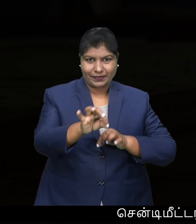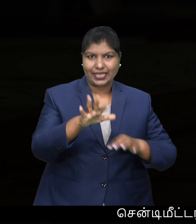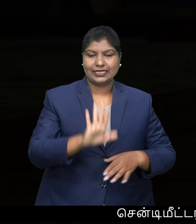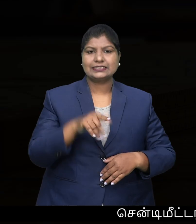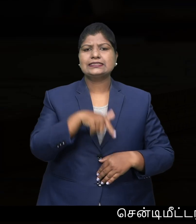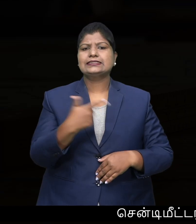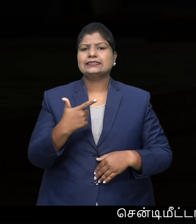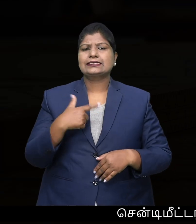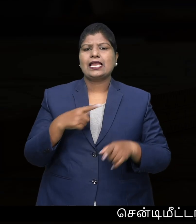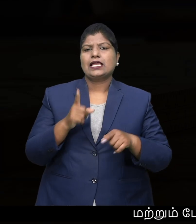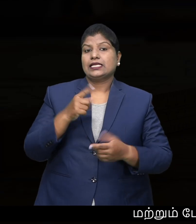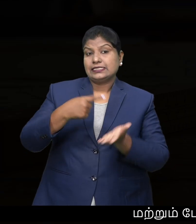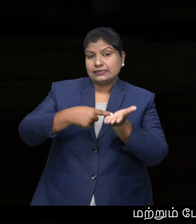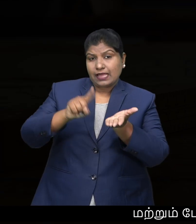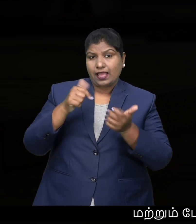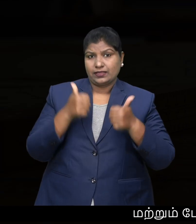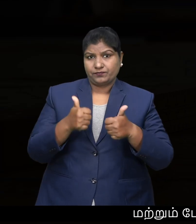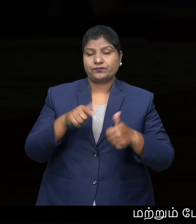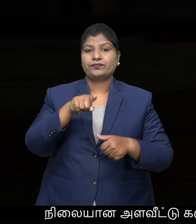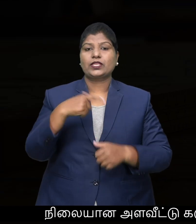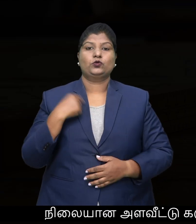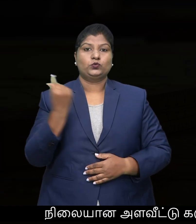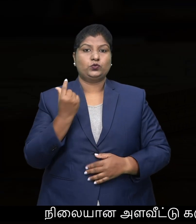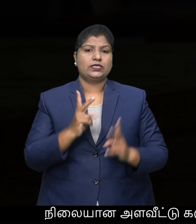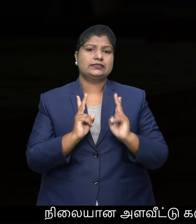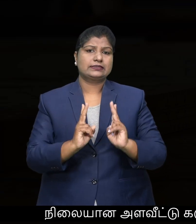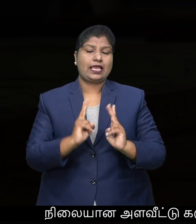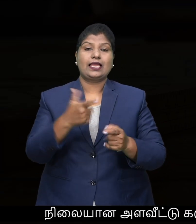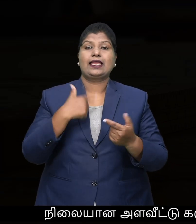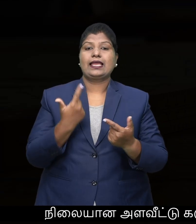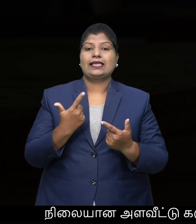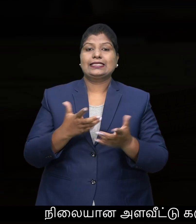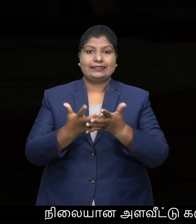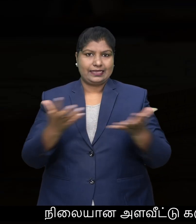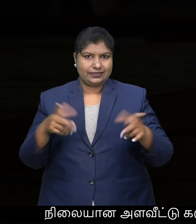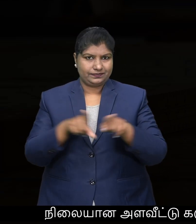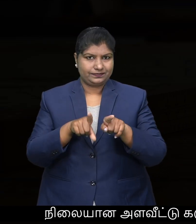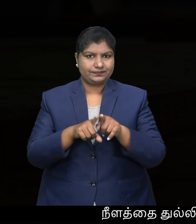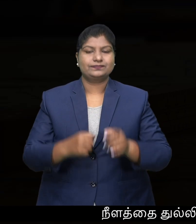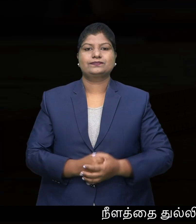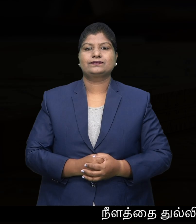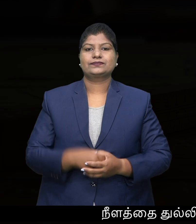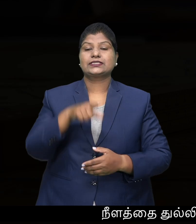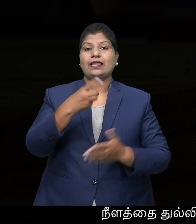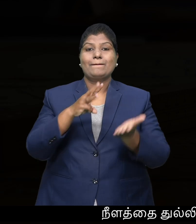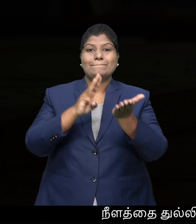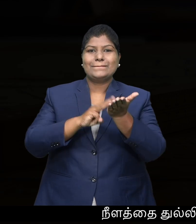சென்டிமீட்டர் அளவுகோல் மற்றும் டேப் போன்ற நிலையான அளவீட்டு கருவிகளை பயன்படுத்தி நீளத்தை துல்லியமாக